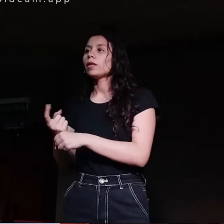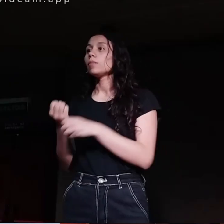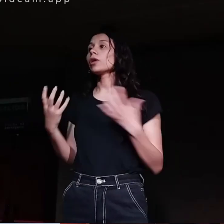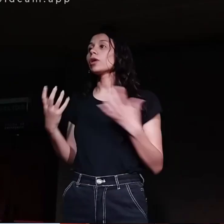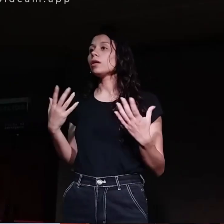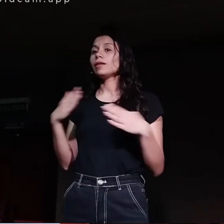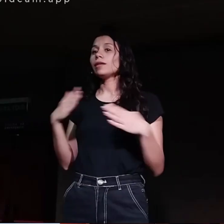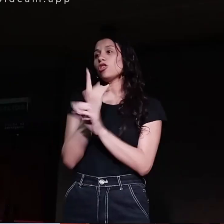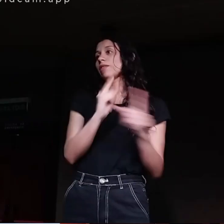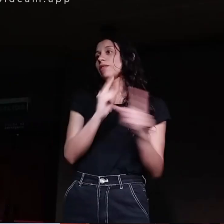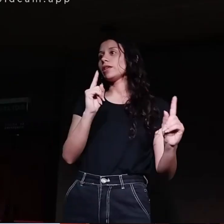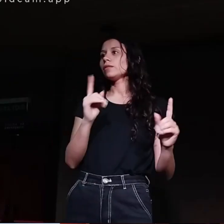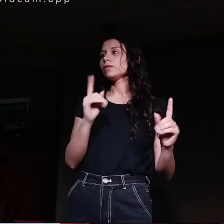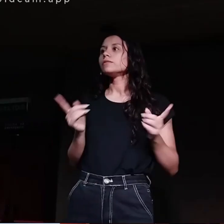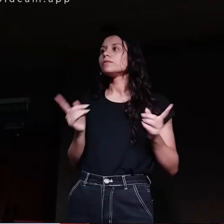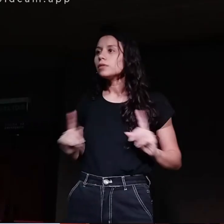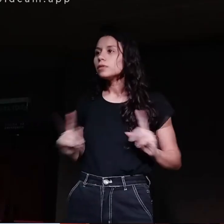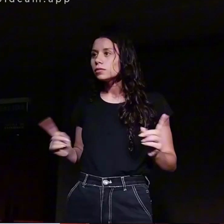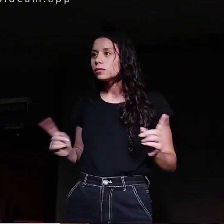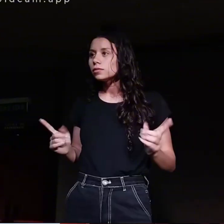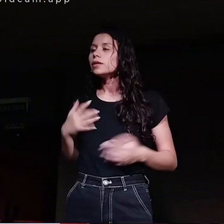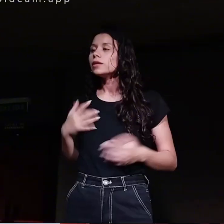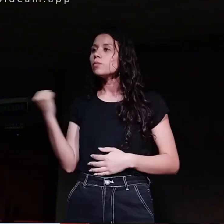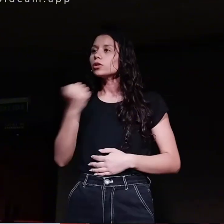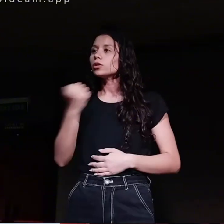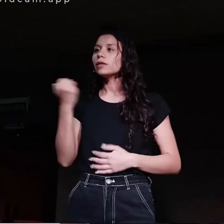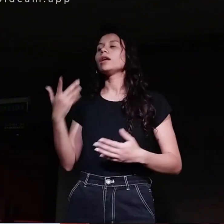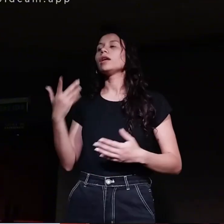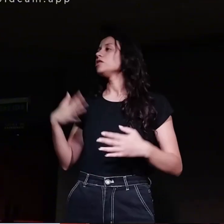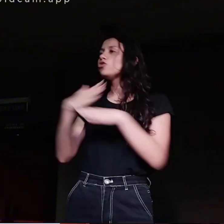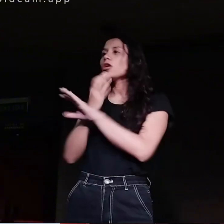parece que pueden convivir todos los idiomas